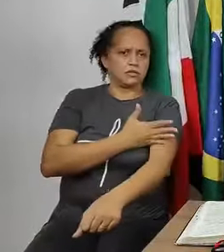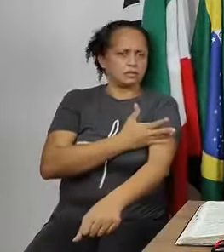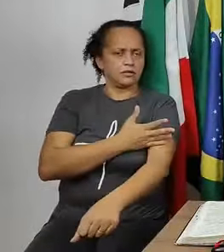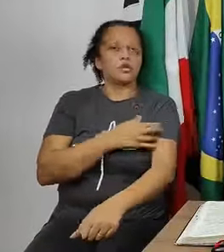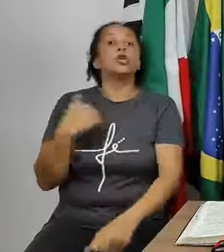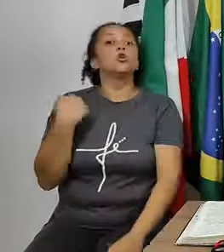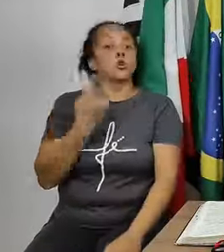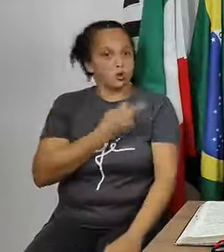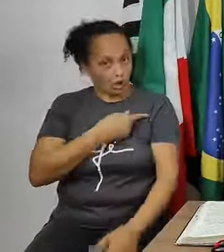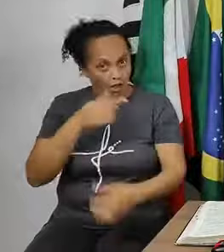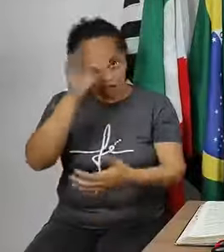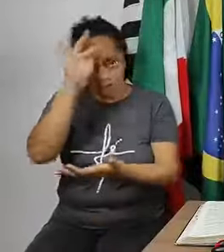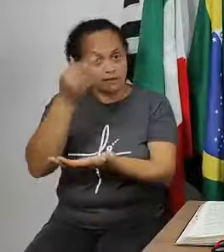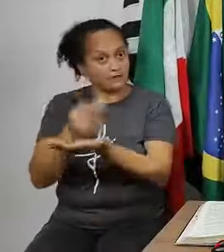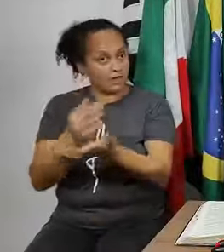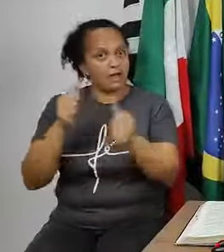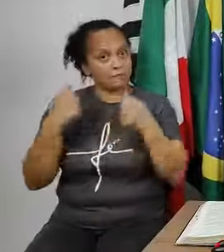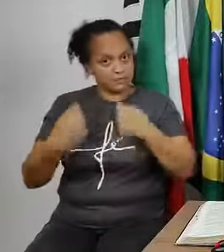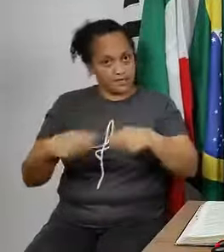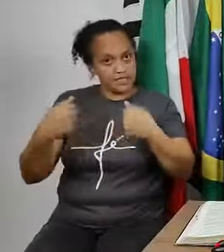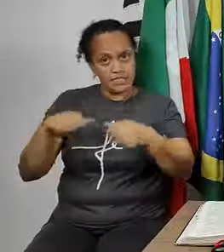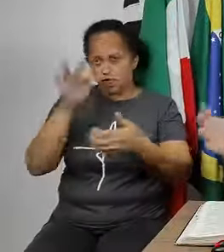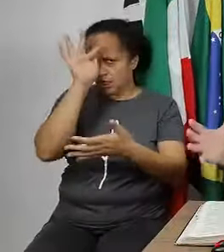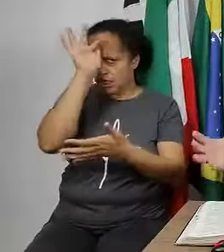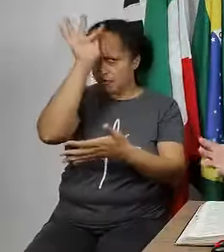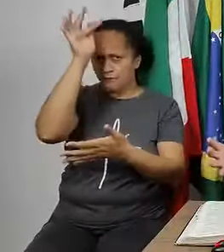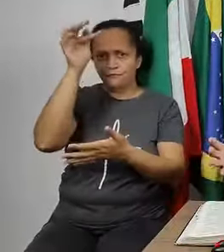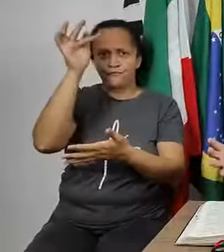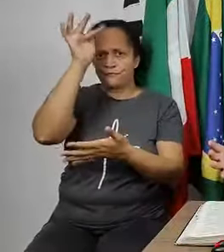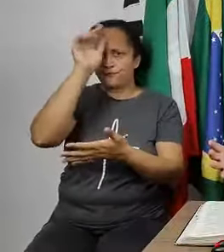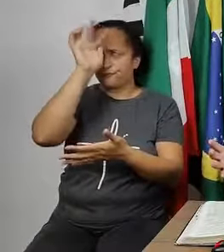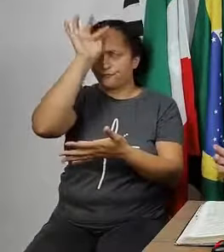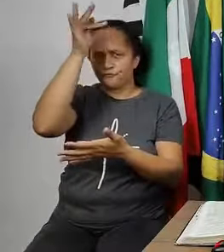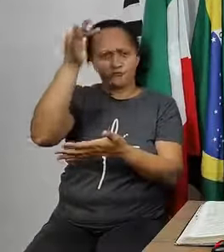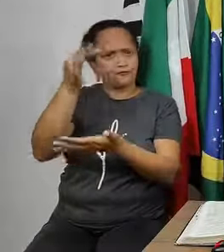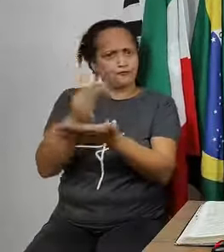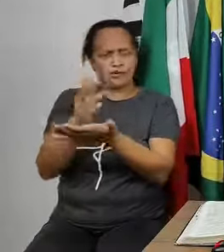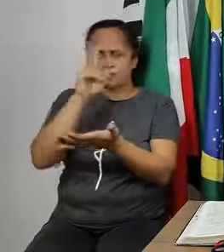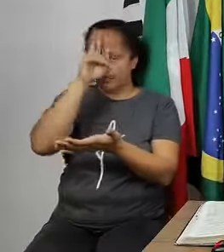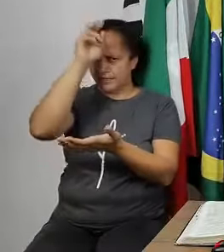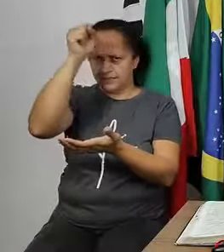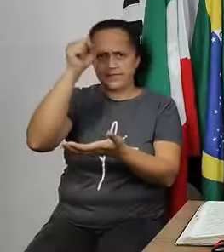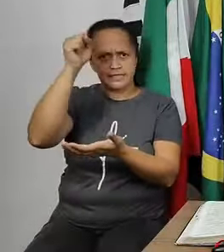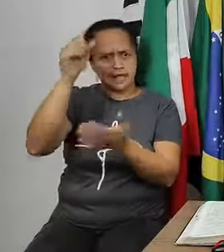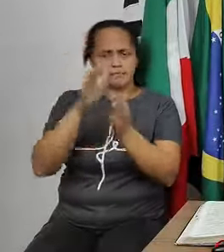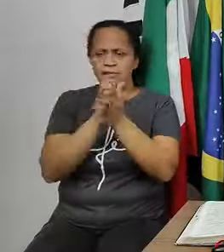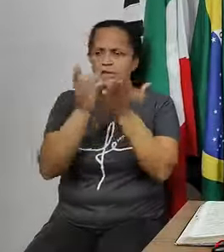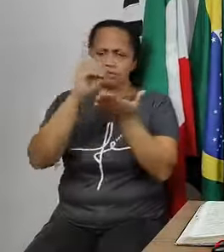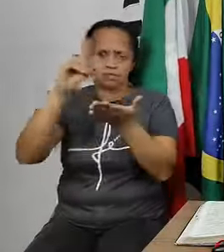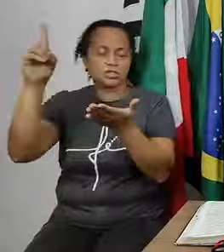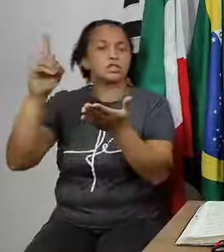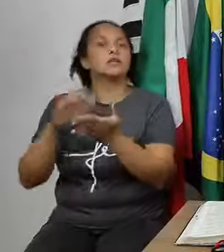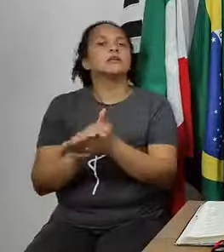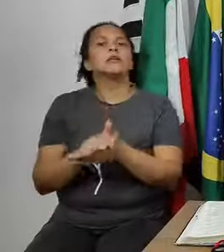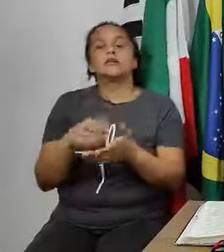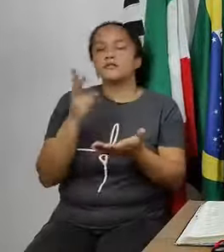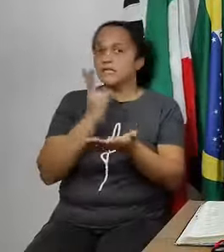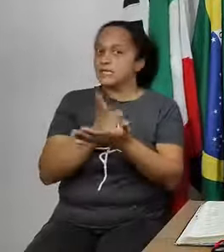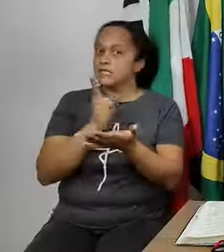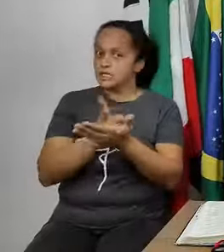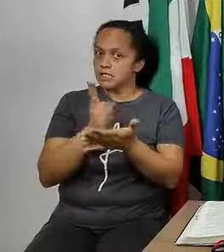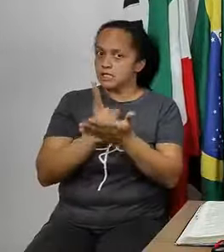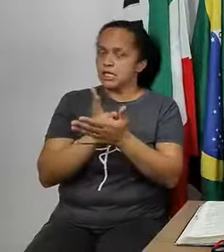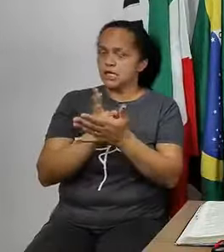as palavras de Deus. Então, que estão para sempre firmadas no céu, como diz o